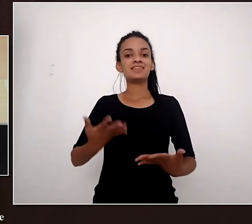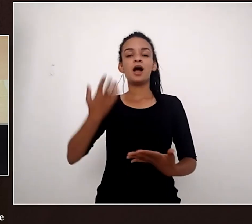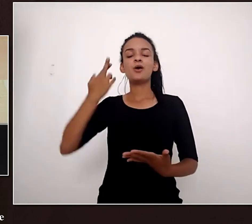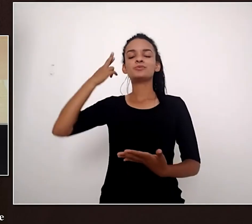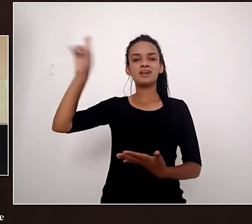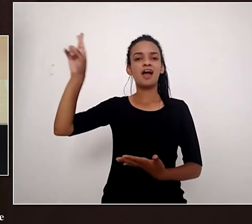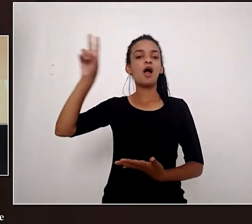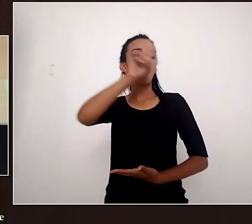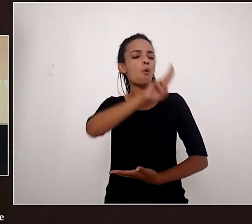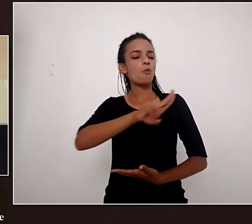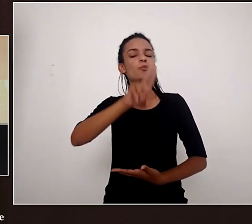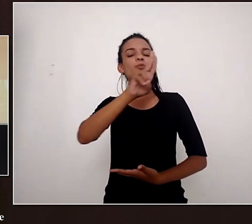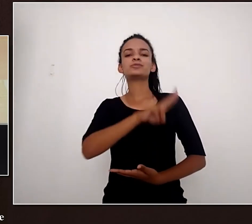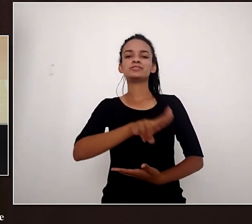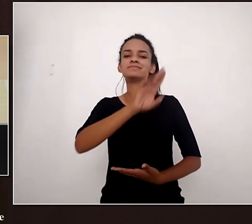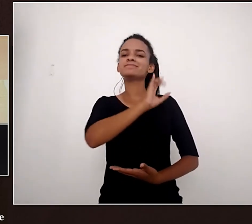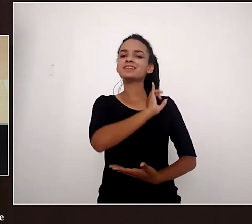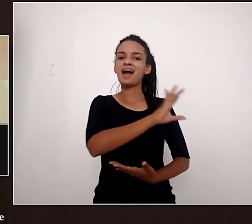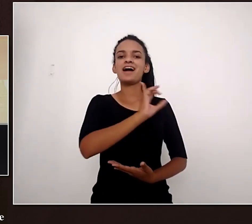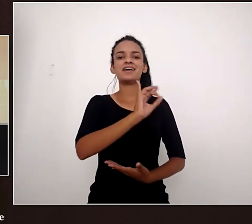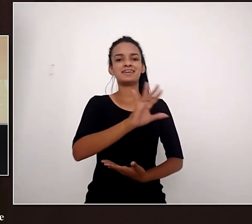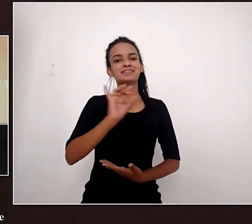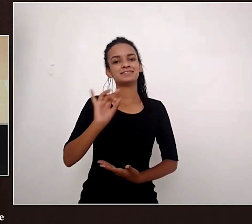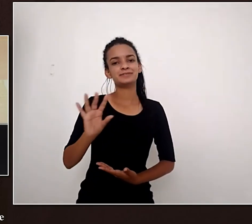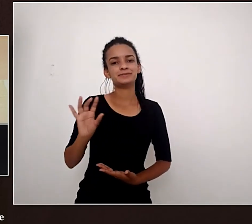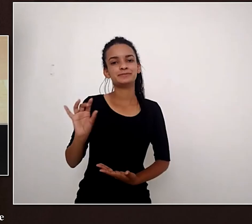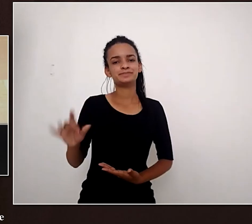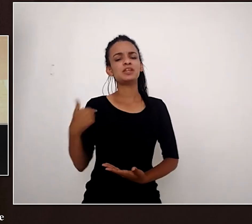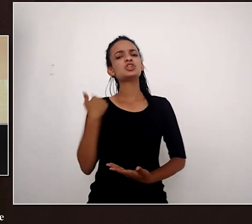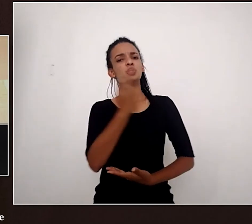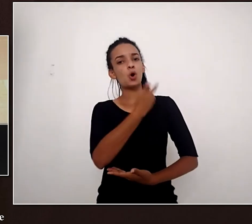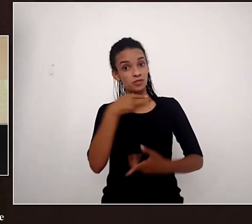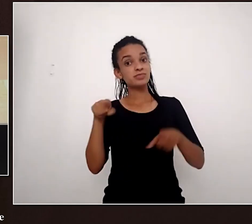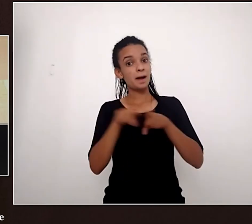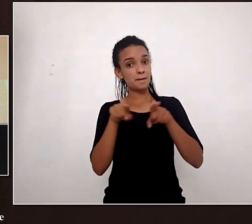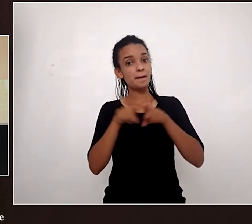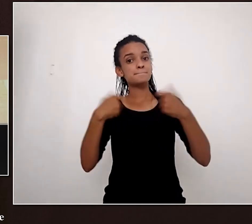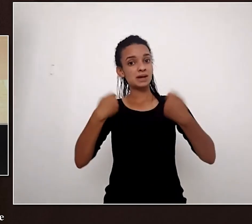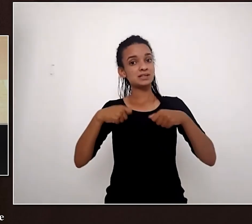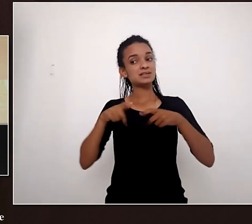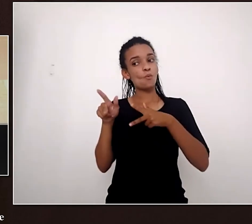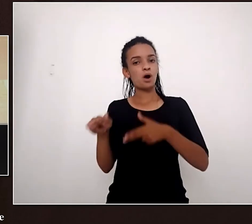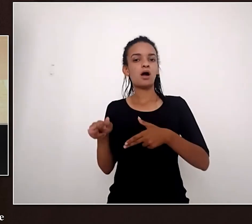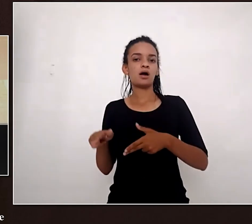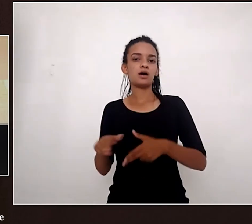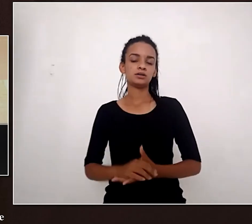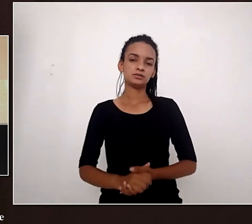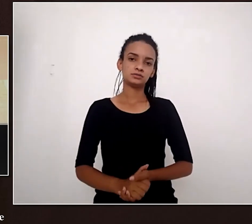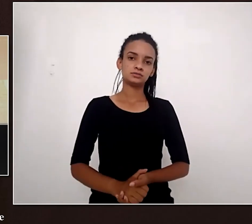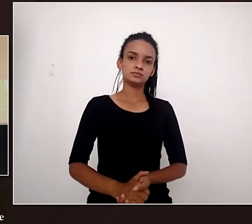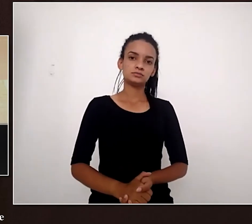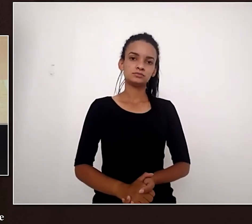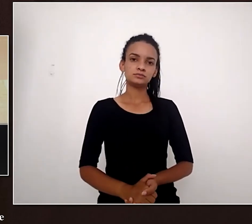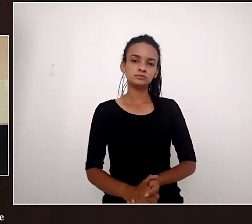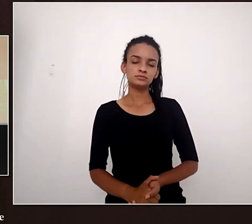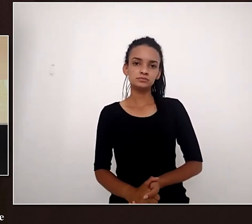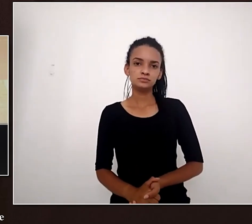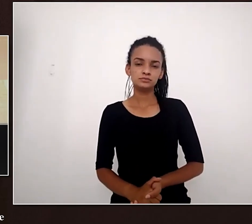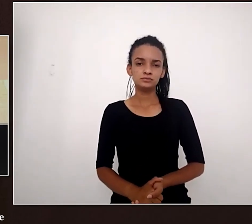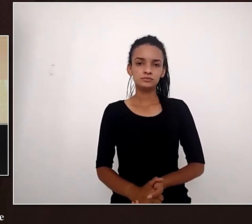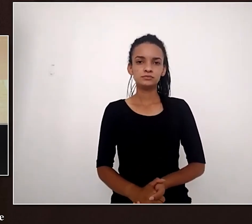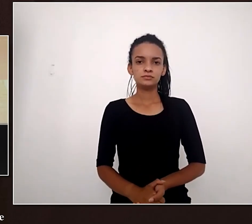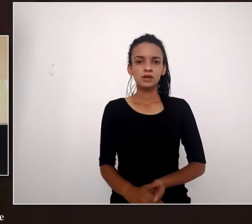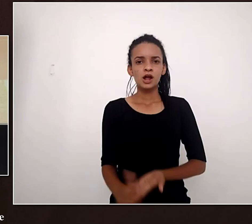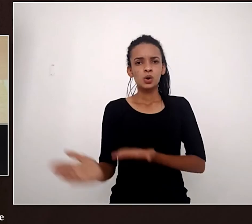esse espírito de Marte tem que passar para todos nós. Eu ouvi do Jones ontem, os jovens nossos daqui foram